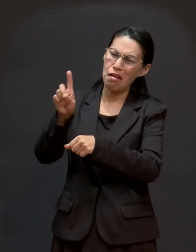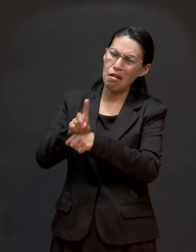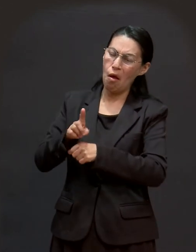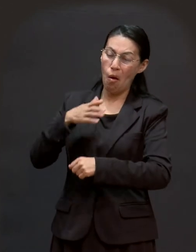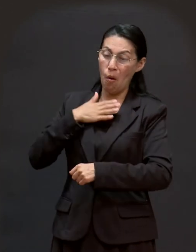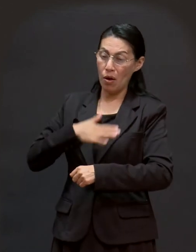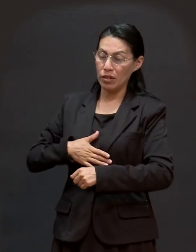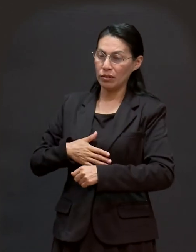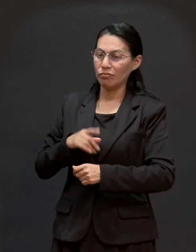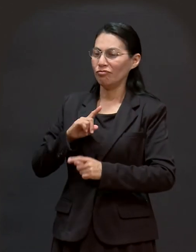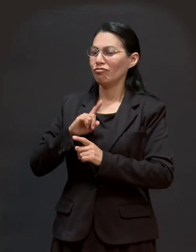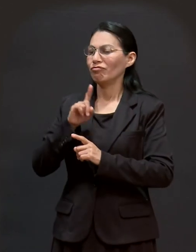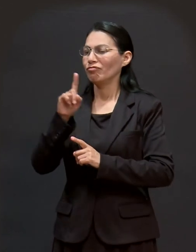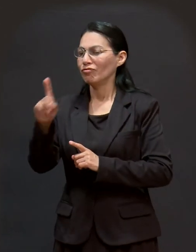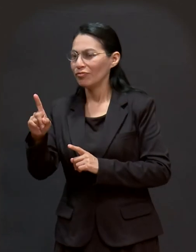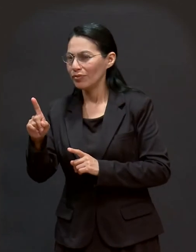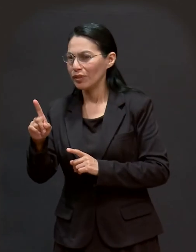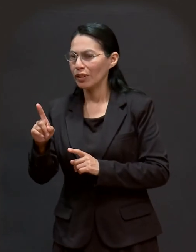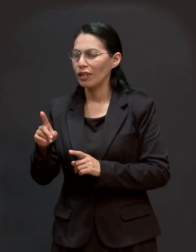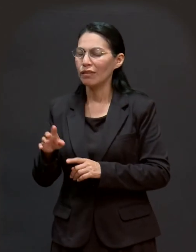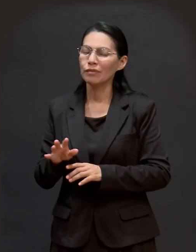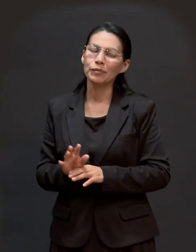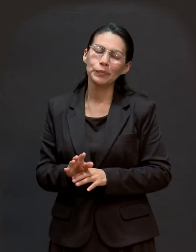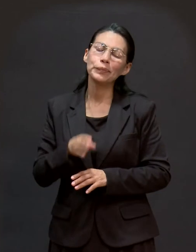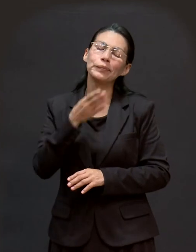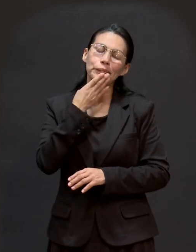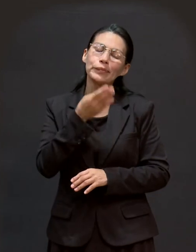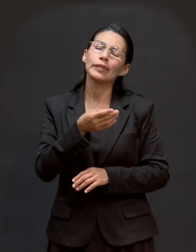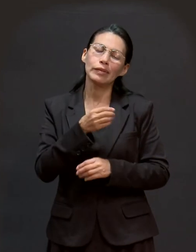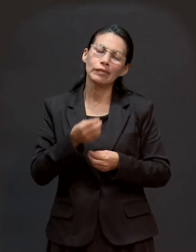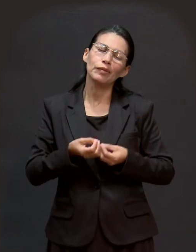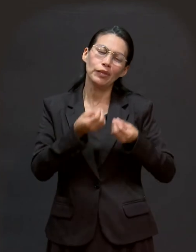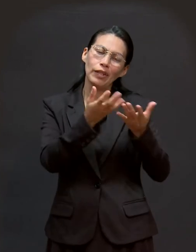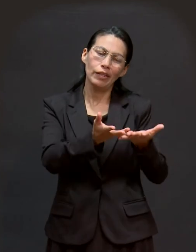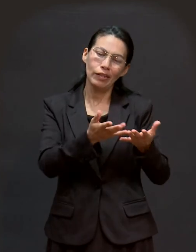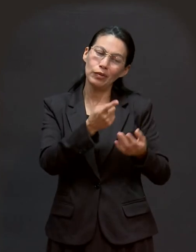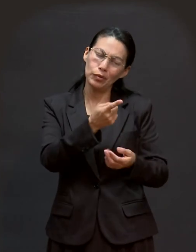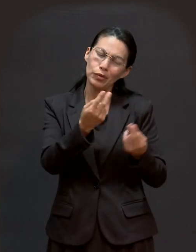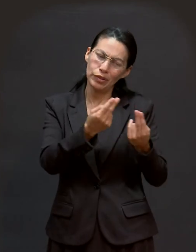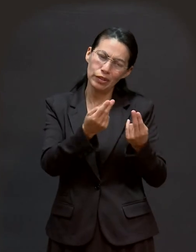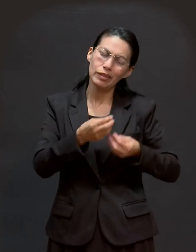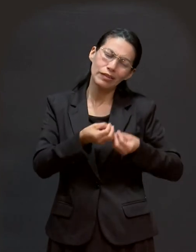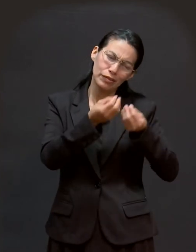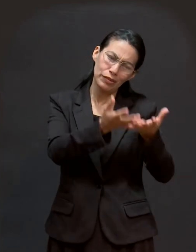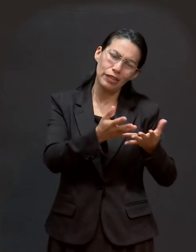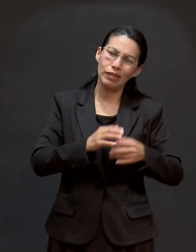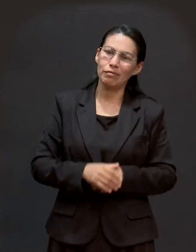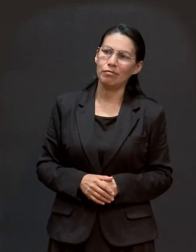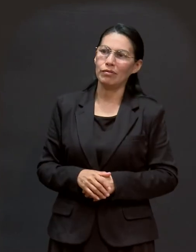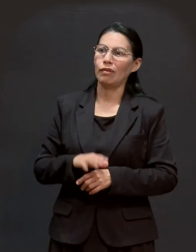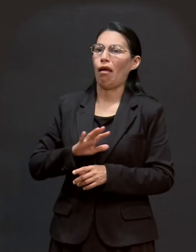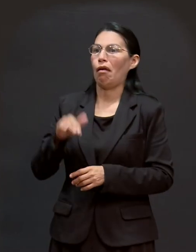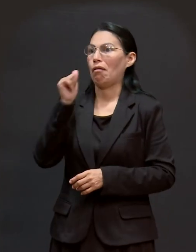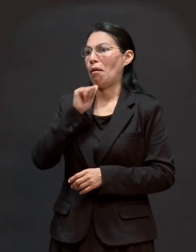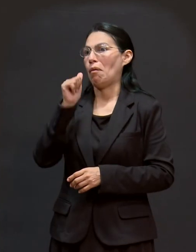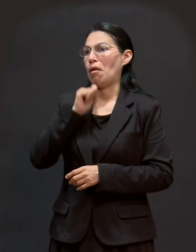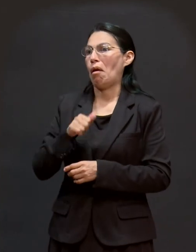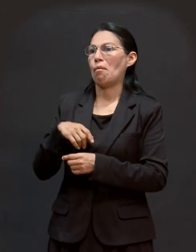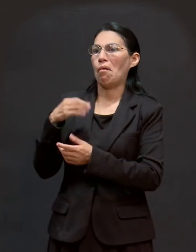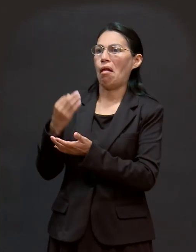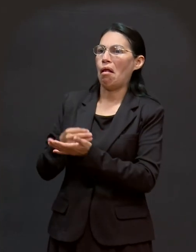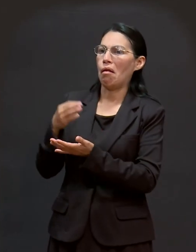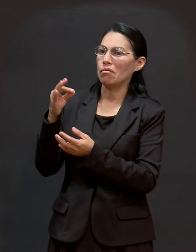juez hasta que lo fastidio tanto y lo molesto tanto que dios le que el juez le dijo ok te voy a dar lo que necesitas no tanto para para